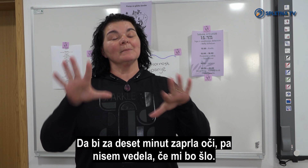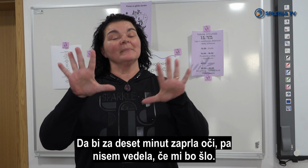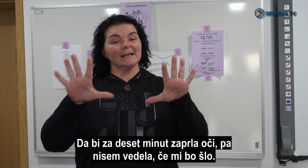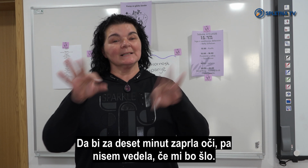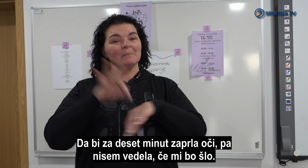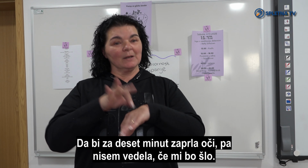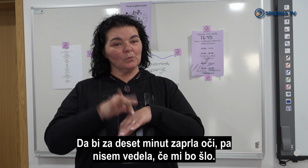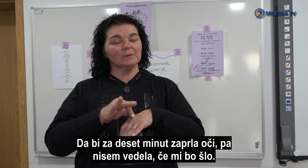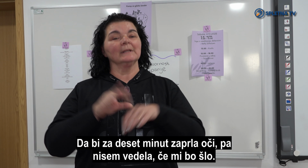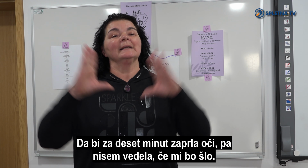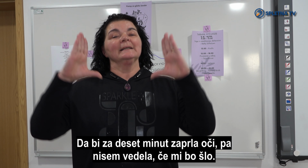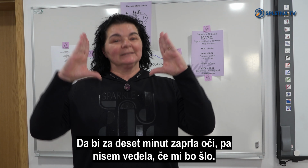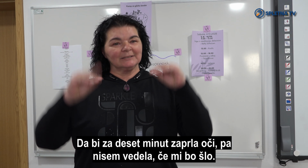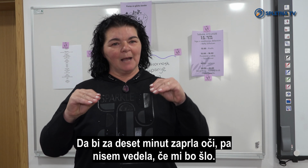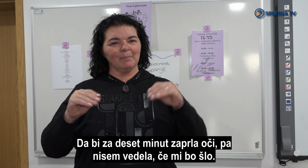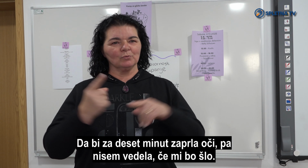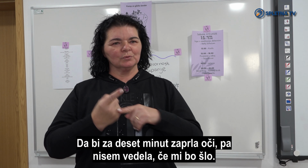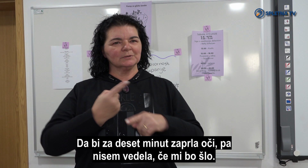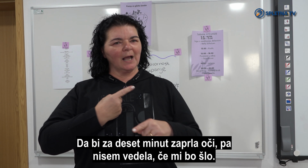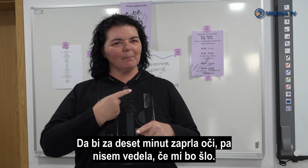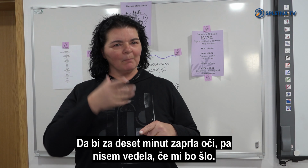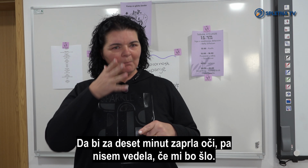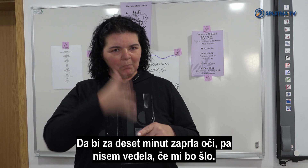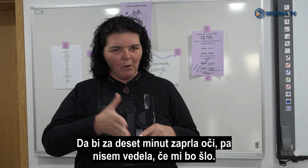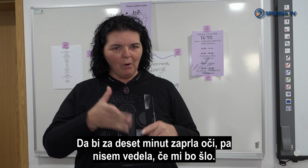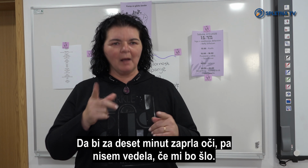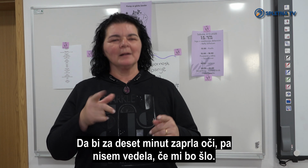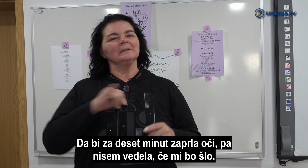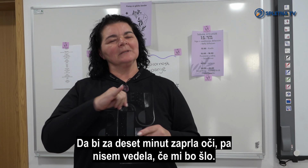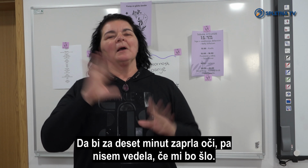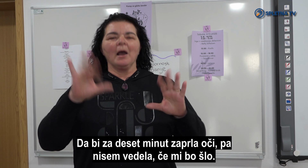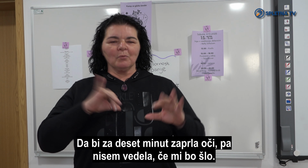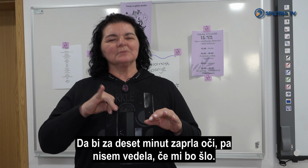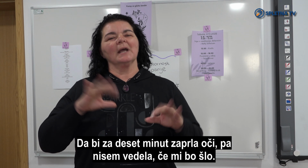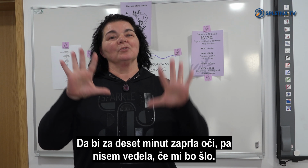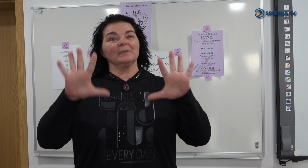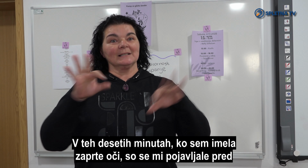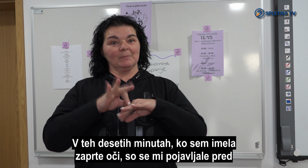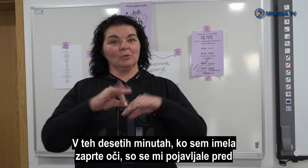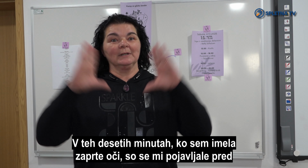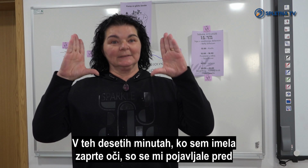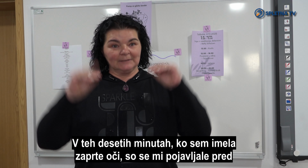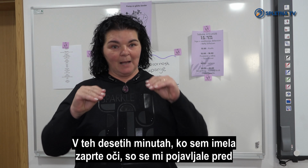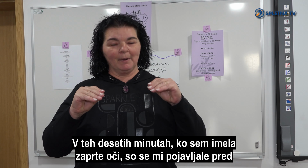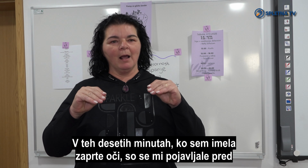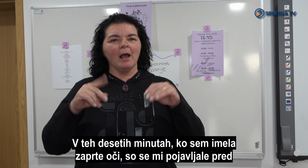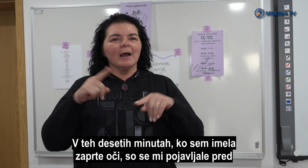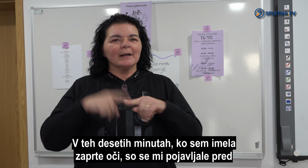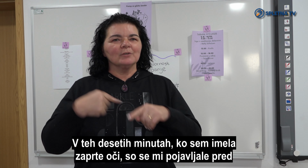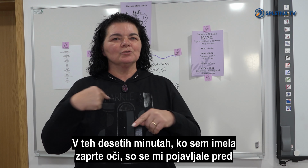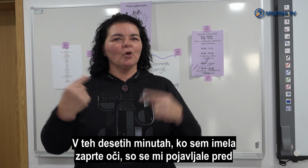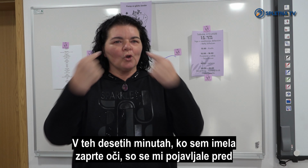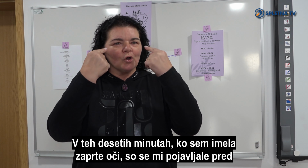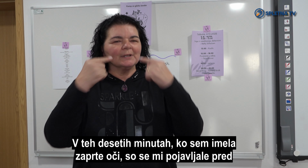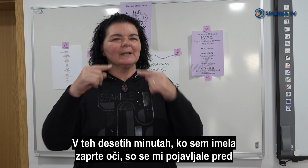V teh 10 minutah, ko sem imela zaprte oči, so se mi pojavljale pred očmi različne barve, kot so oranžna, rdeča,